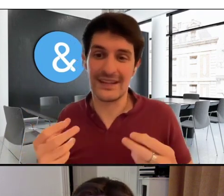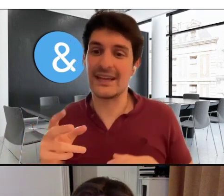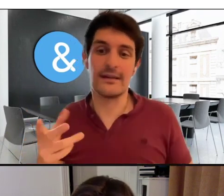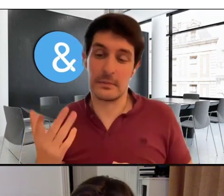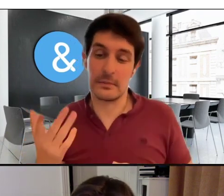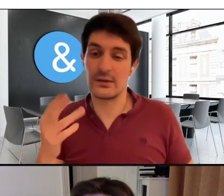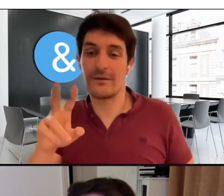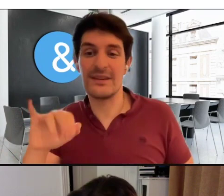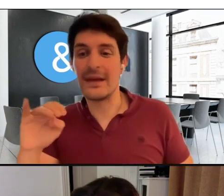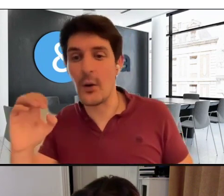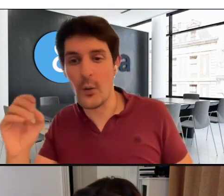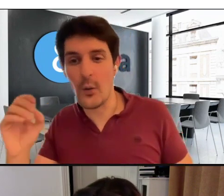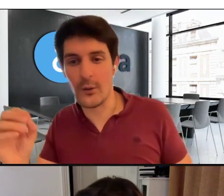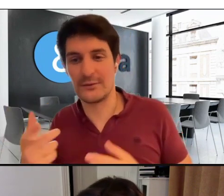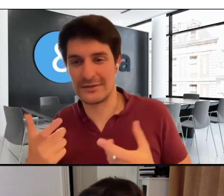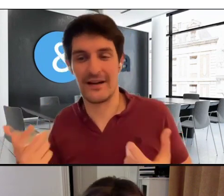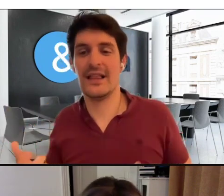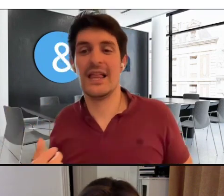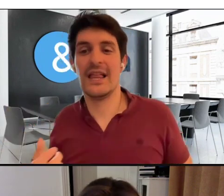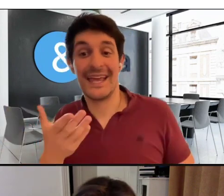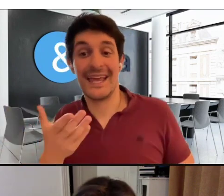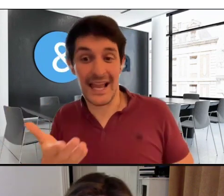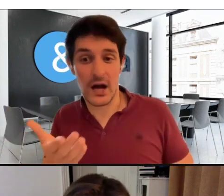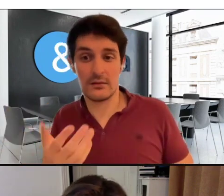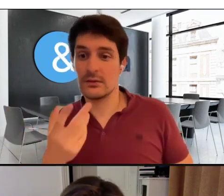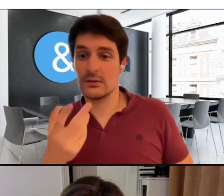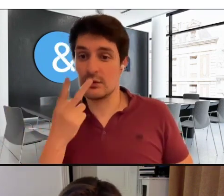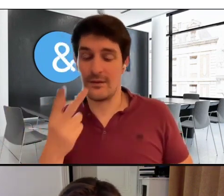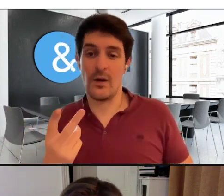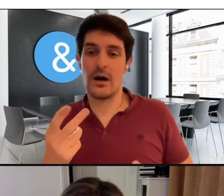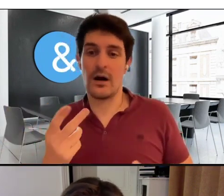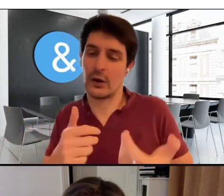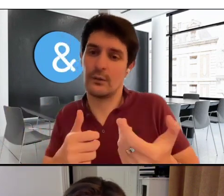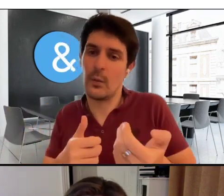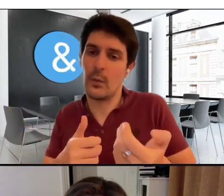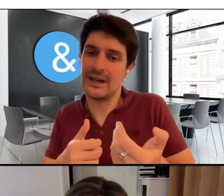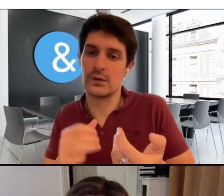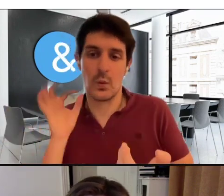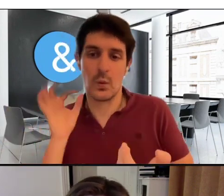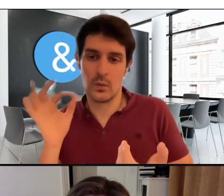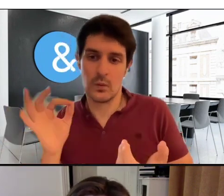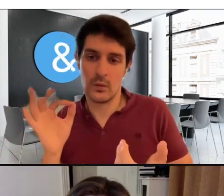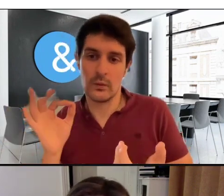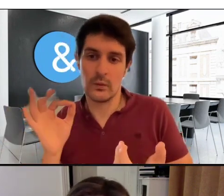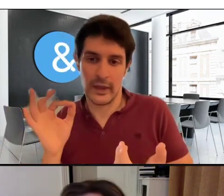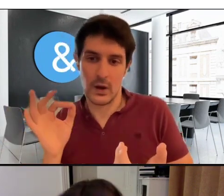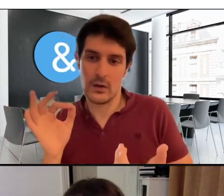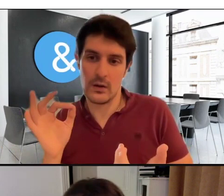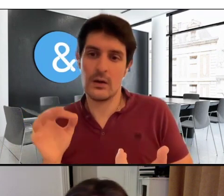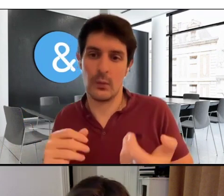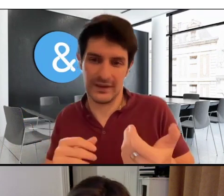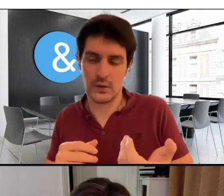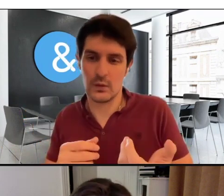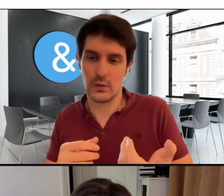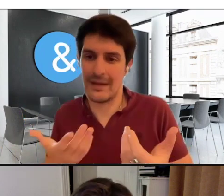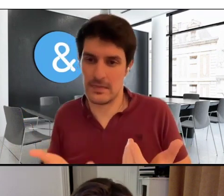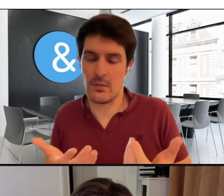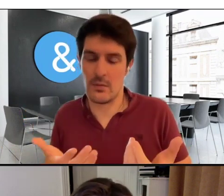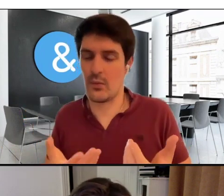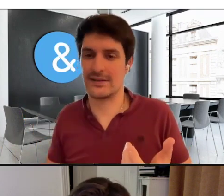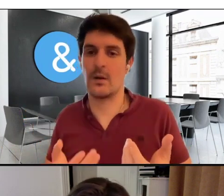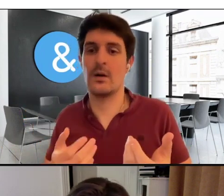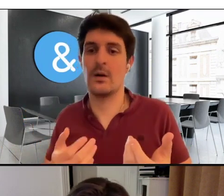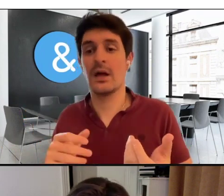pas, sur Vimeo et tout ça. Et là, tu vas voir à monter le son, Mhm. d'accord? Tu as le son maintenant, pour